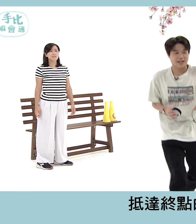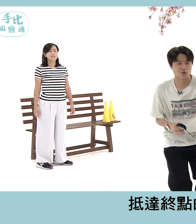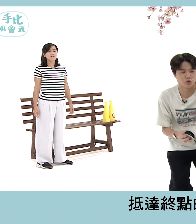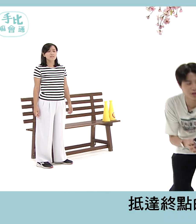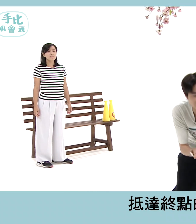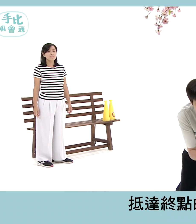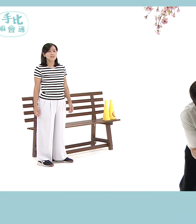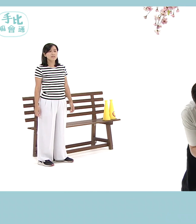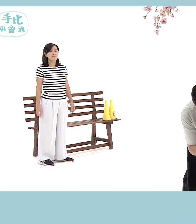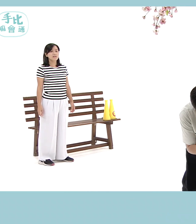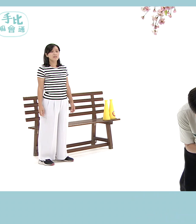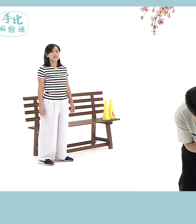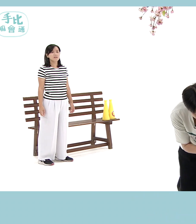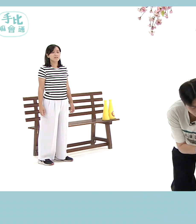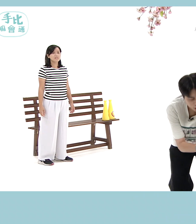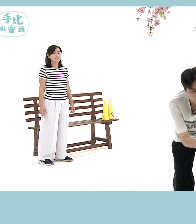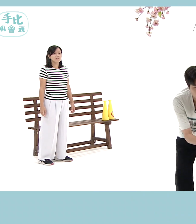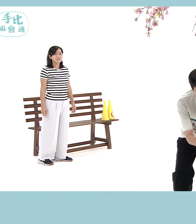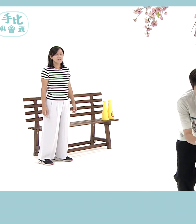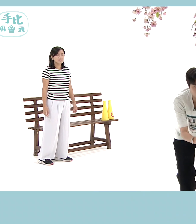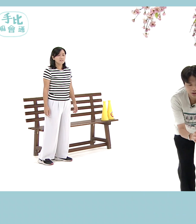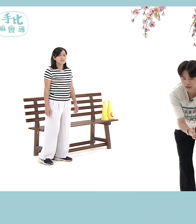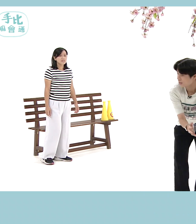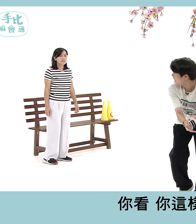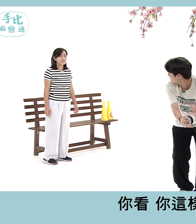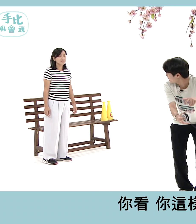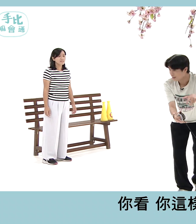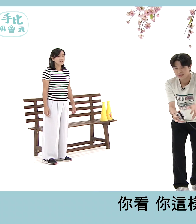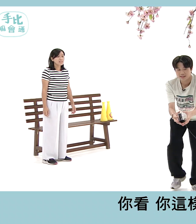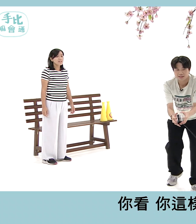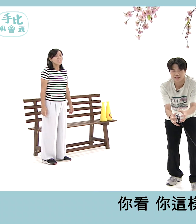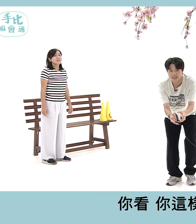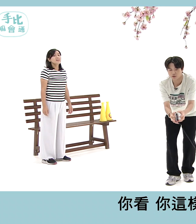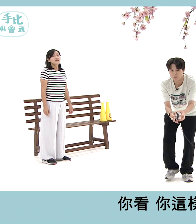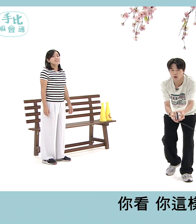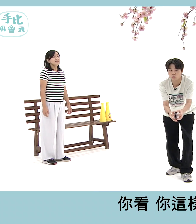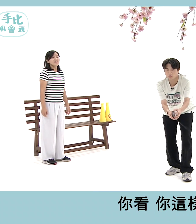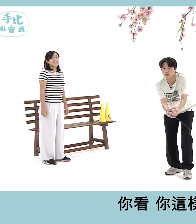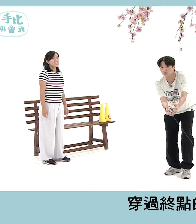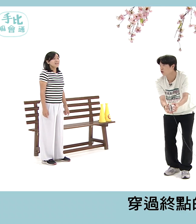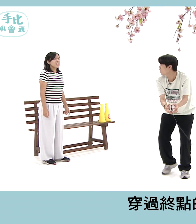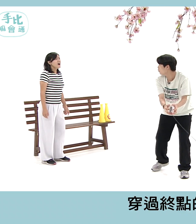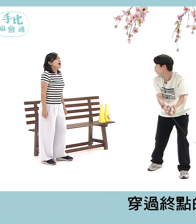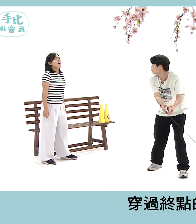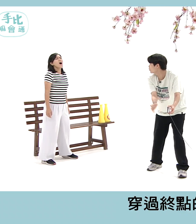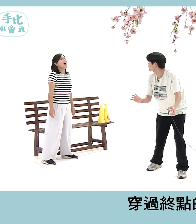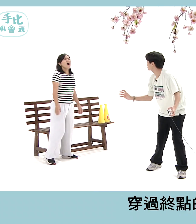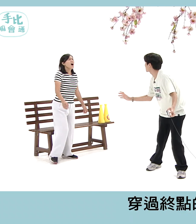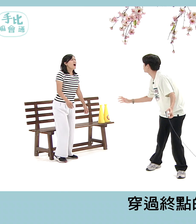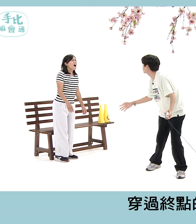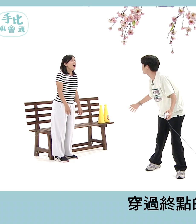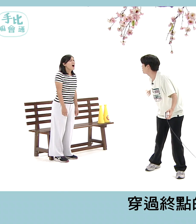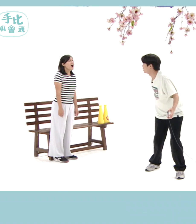觉。嘿，嘿，你看，你看，你这样就跑过去，穿过终点的感觉。